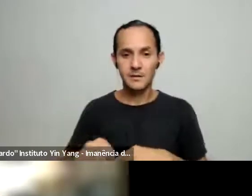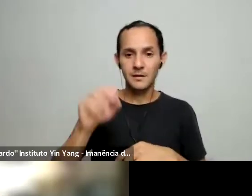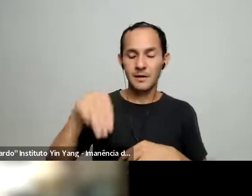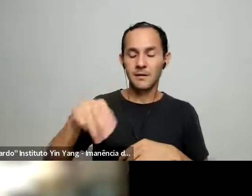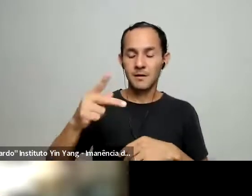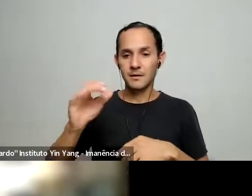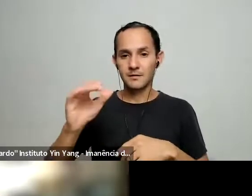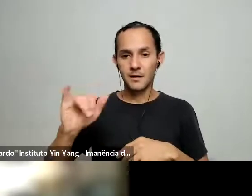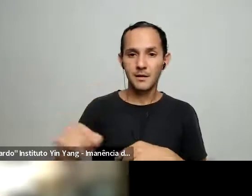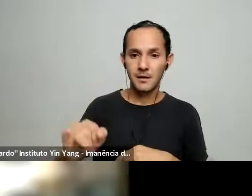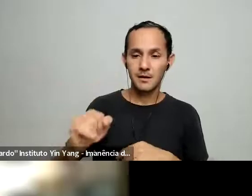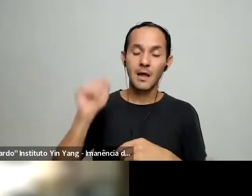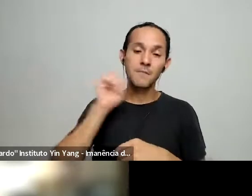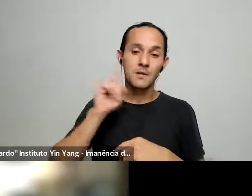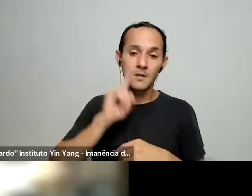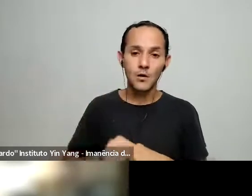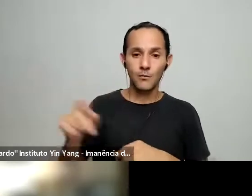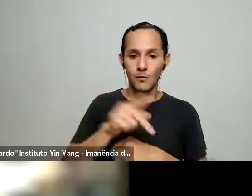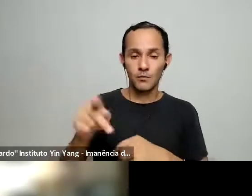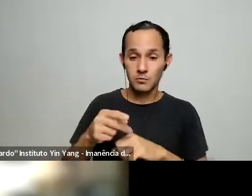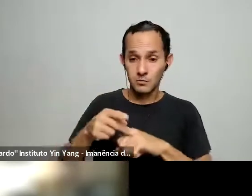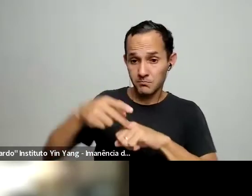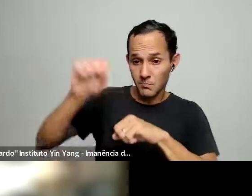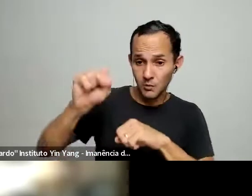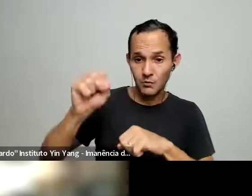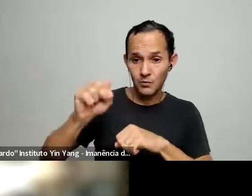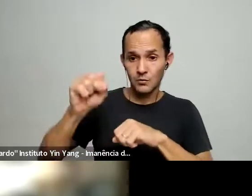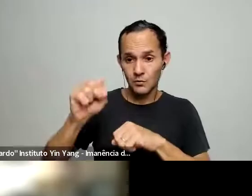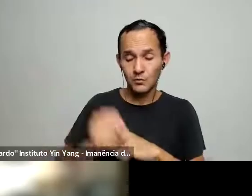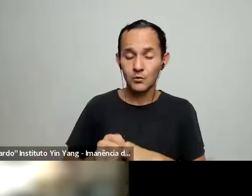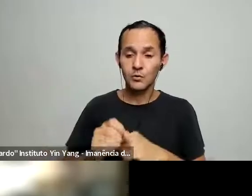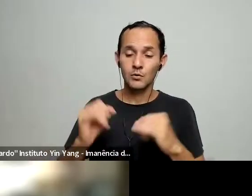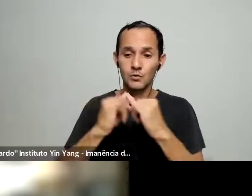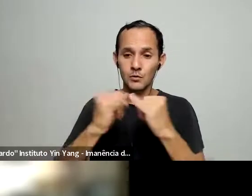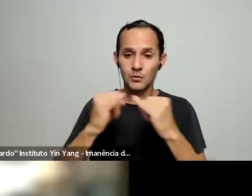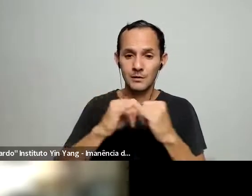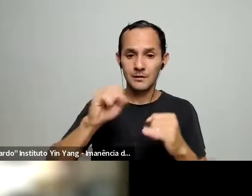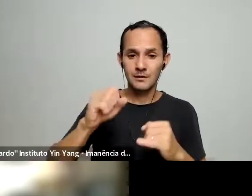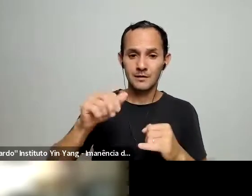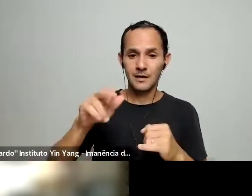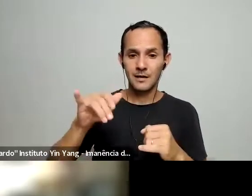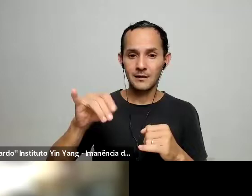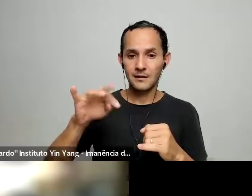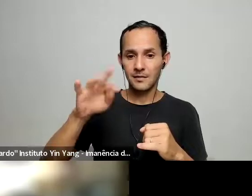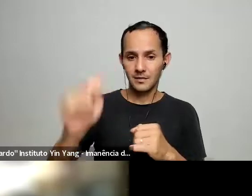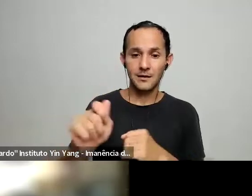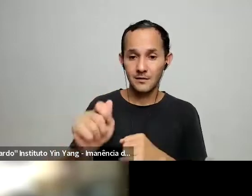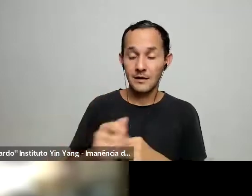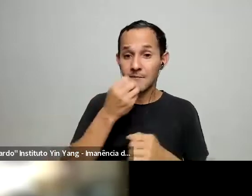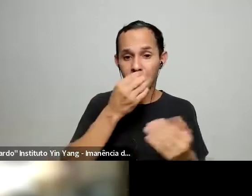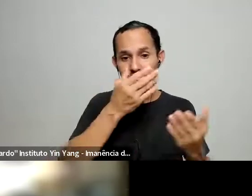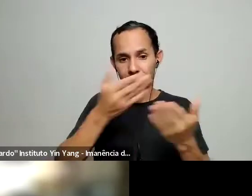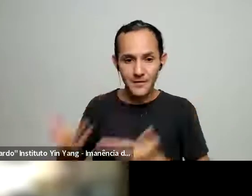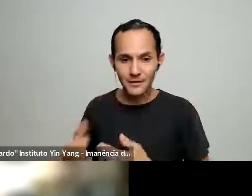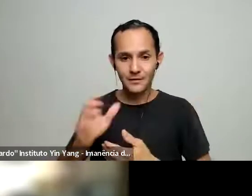MTCI Américas, docente de pós-graduação em dor no Instituto Israelita Albert Einstein. Seja